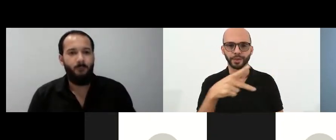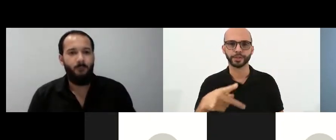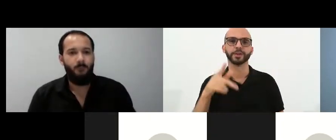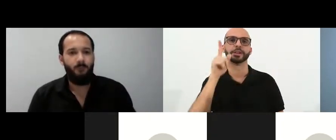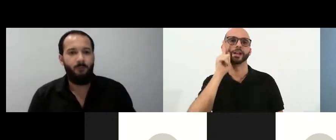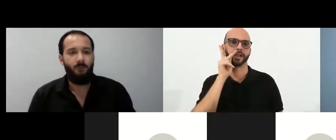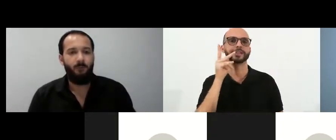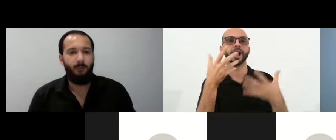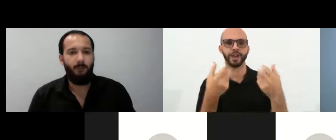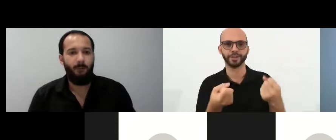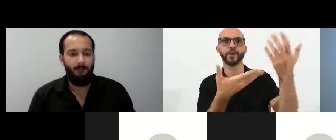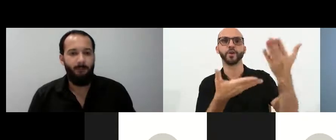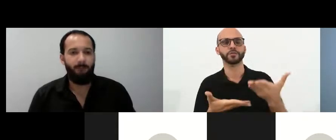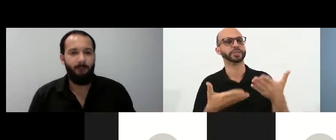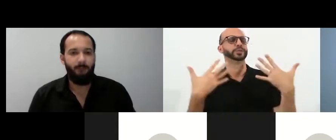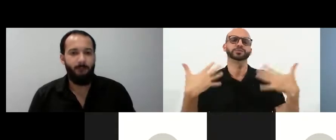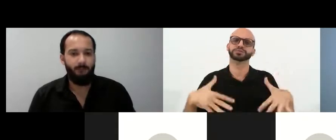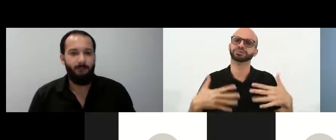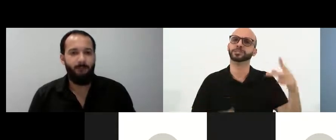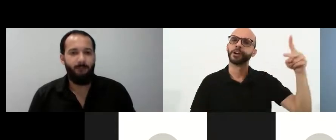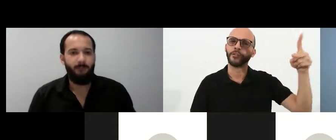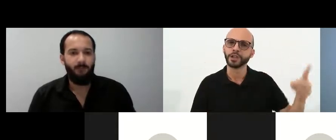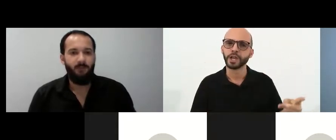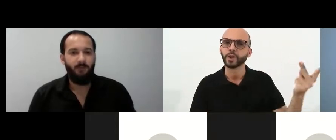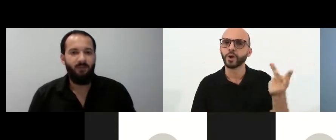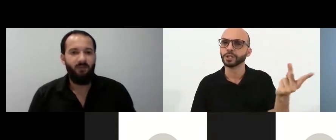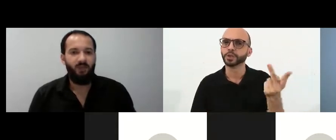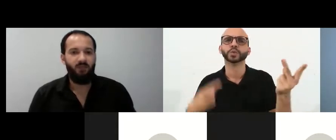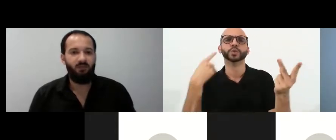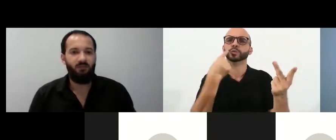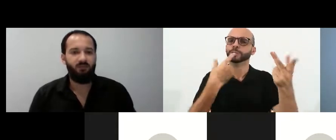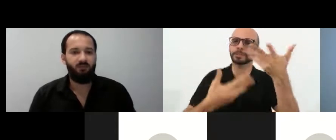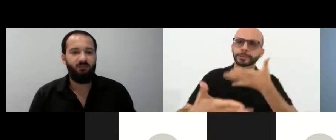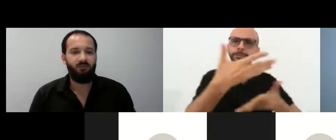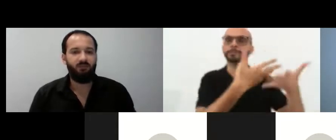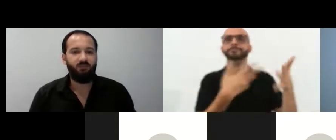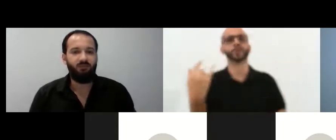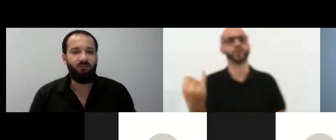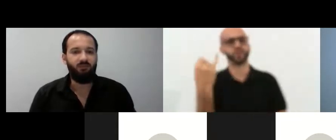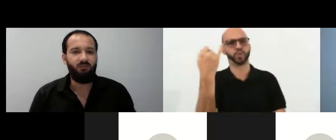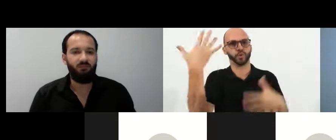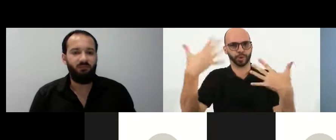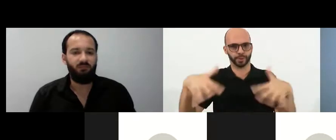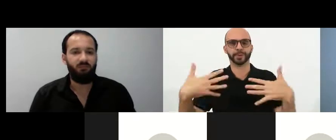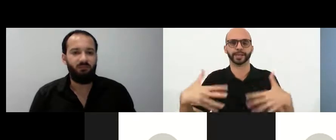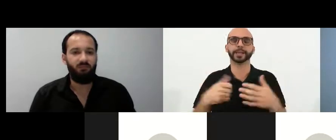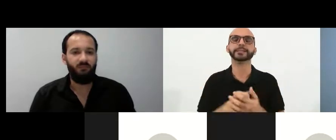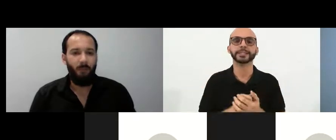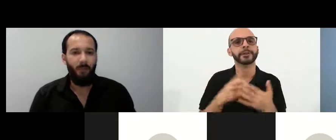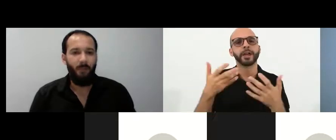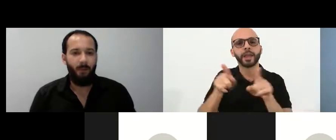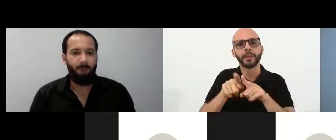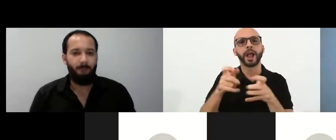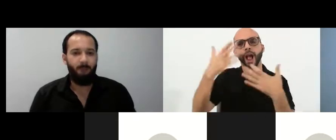experiências conosco, a professora Grace Kelly, por vir também os dois que são SUS estarem aqui